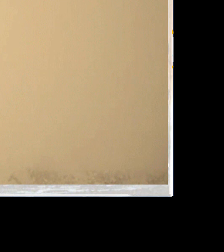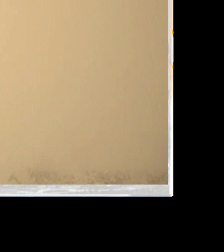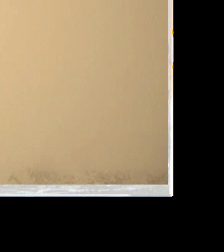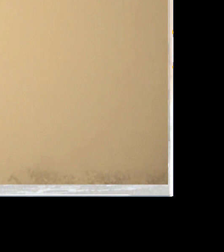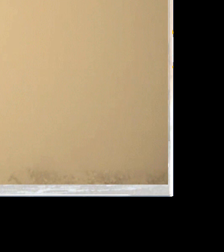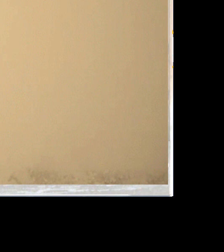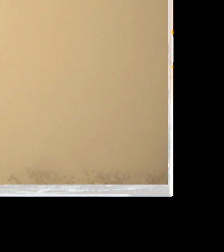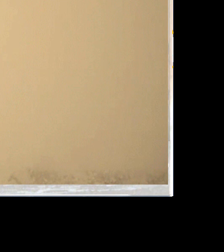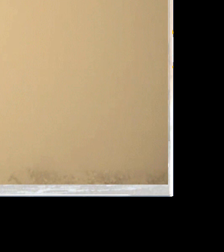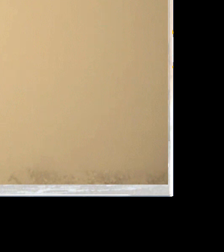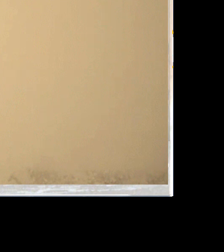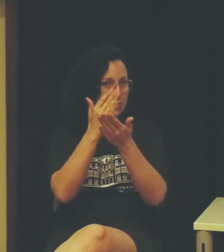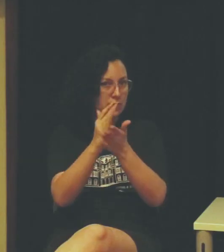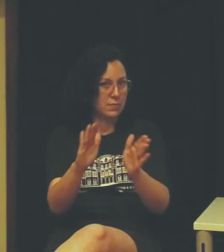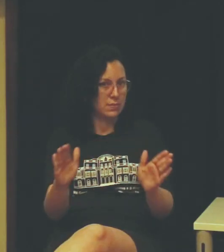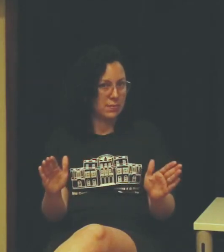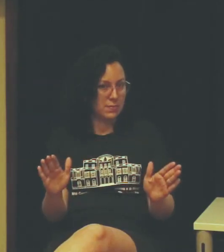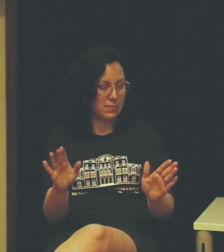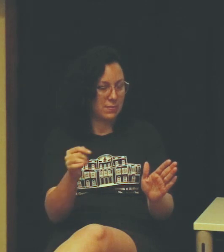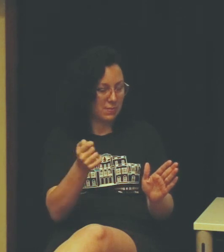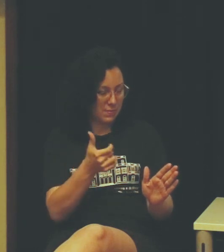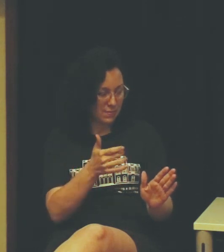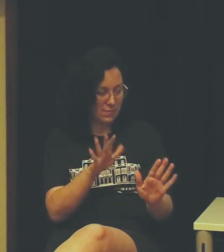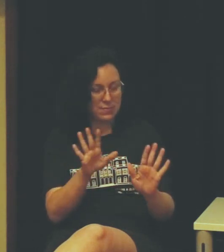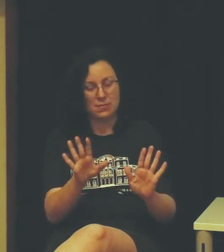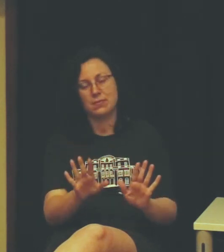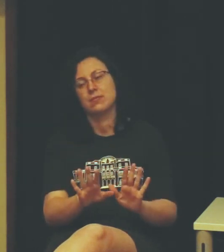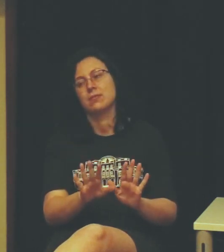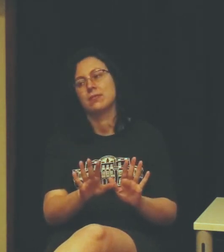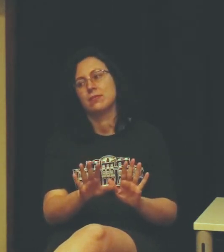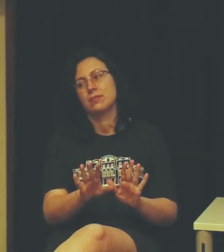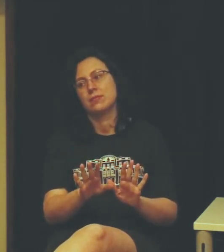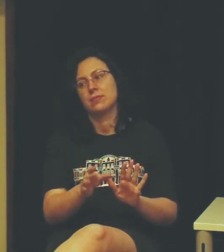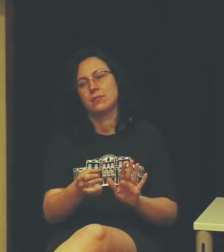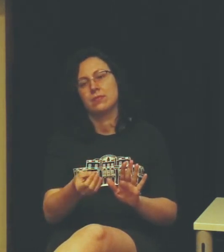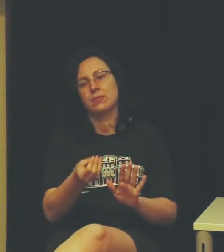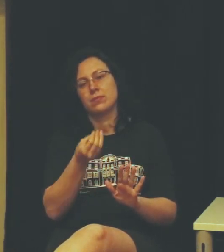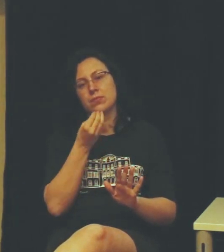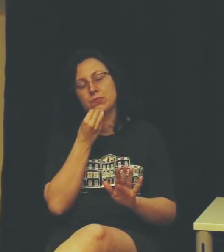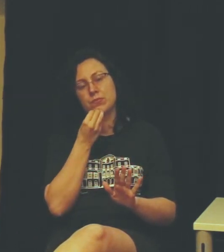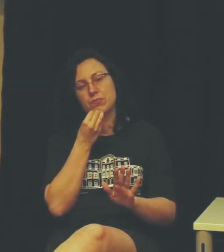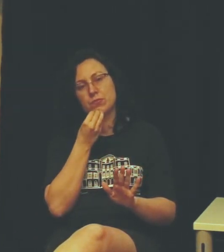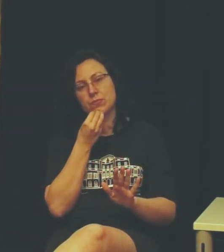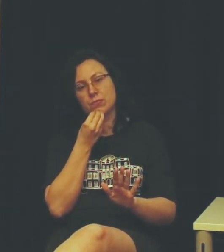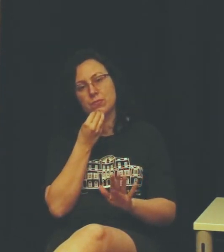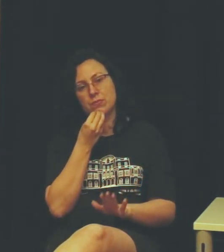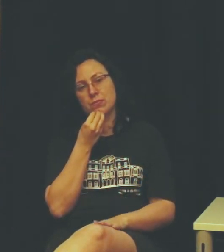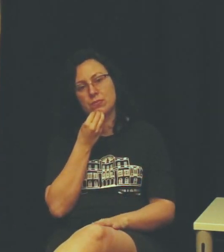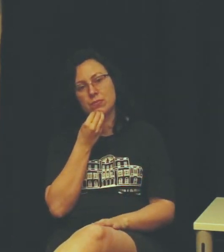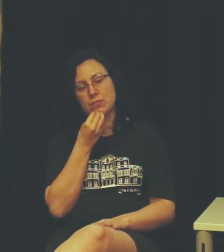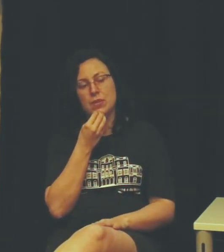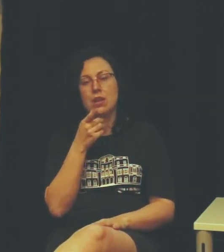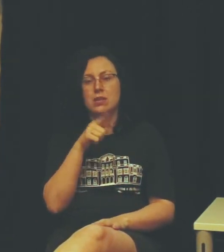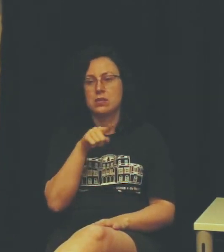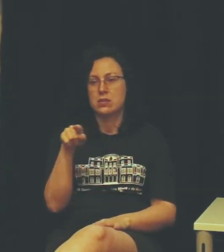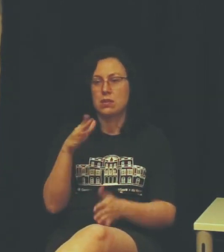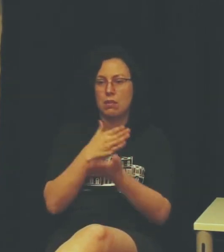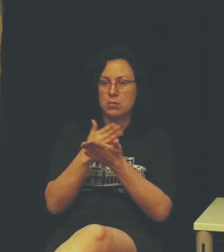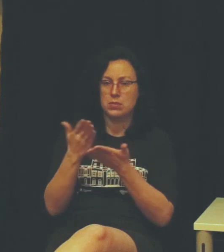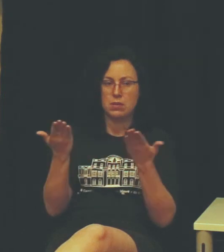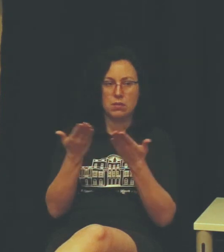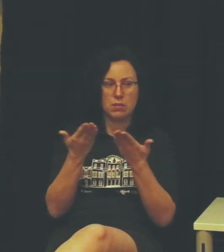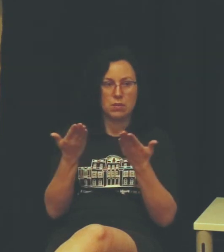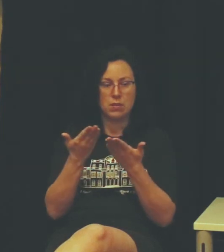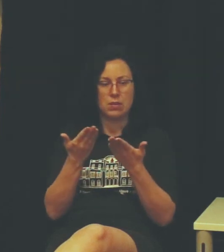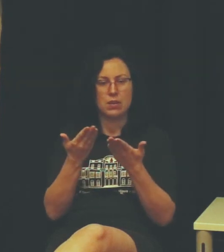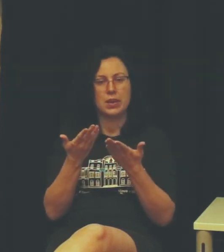Bom, aí, para encerrar, né, a palestra, eu queria falar para vocês, gente, né, mesmo para vocês que estão começando agora, digamos,